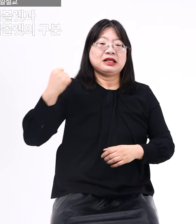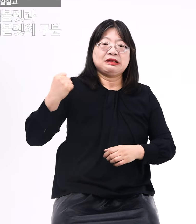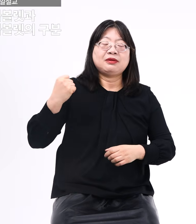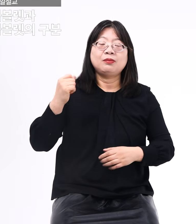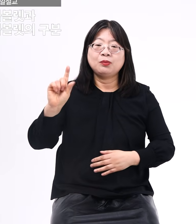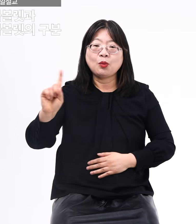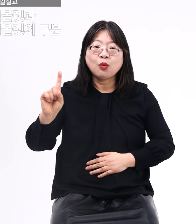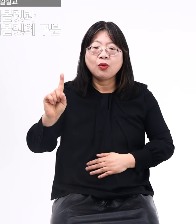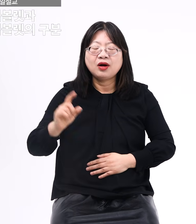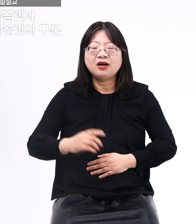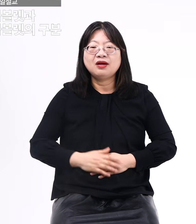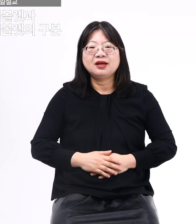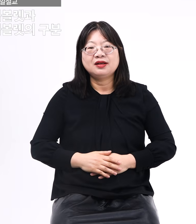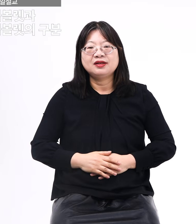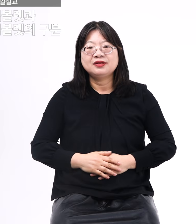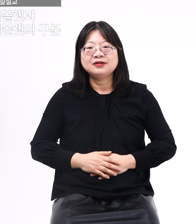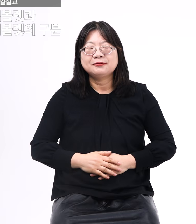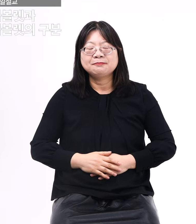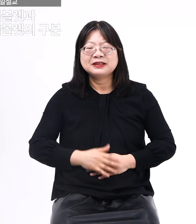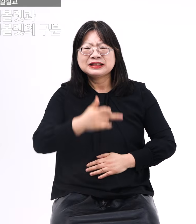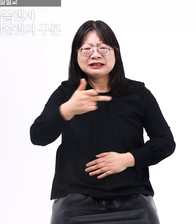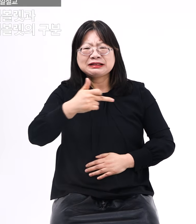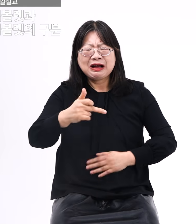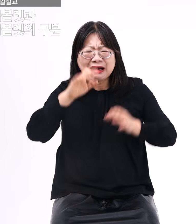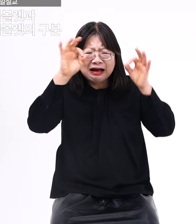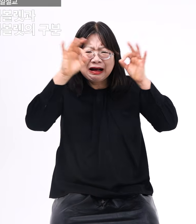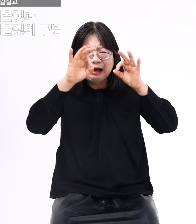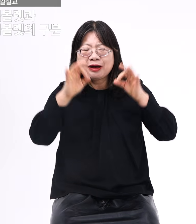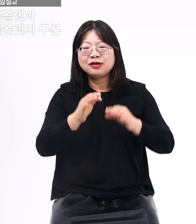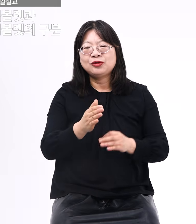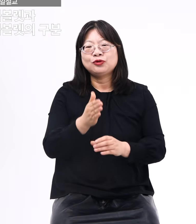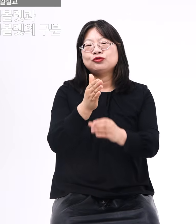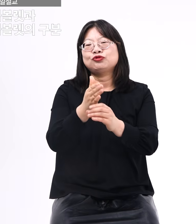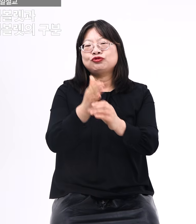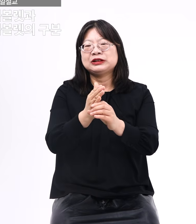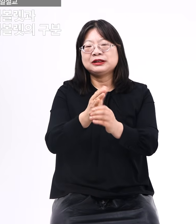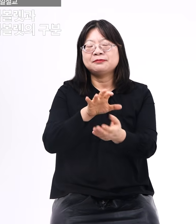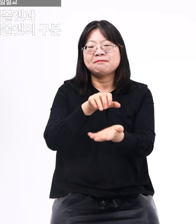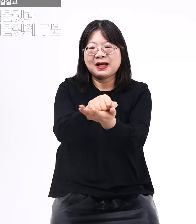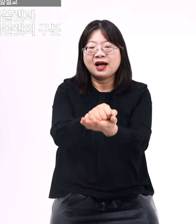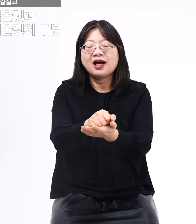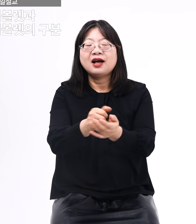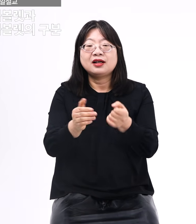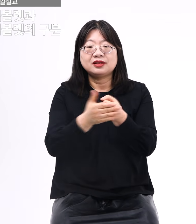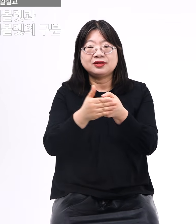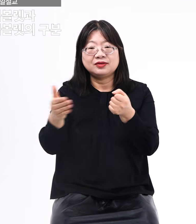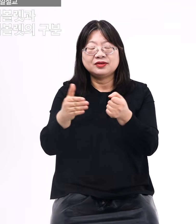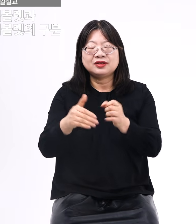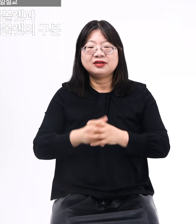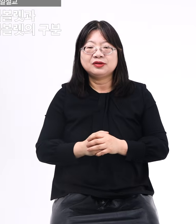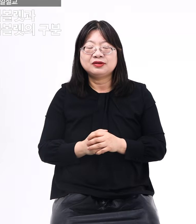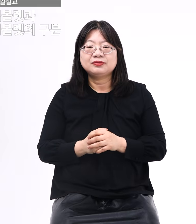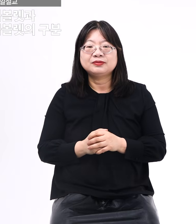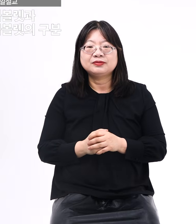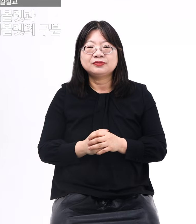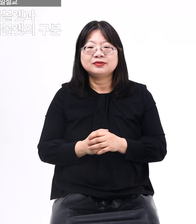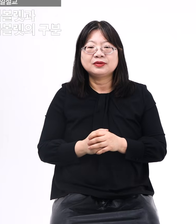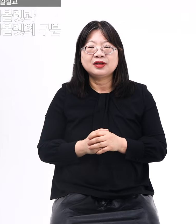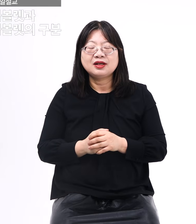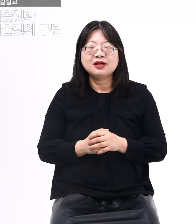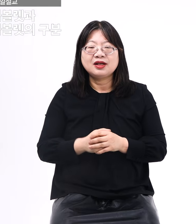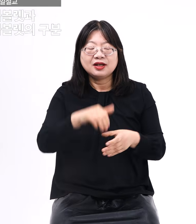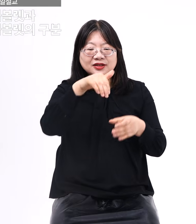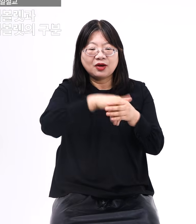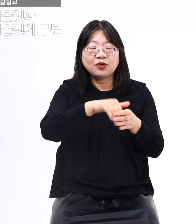자꾸 대를 향하게 되고 중심을 향하게 되는, 그러다 보니까 선거철만